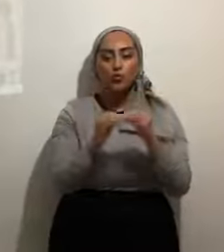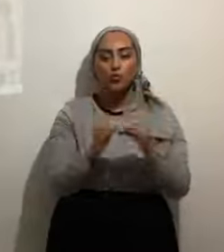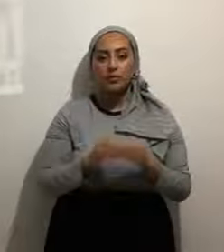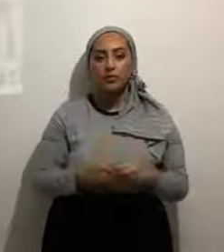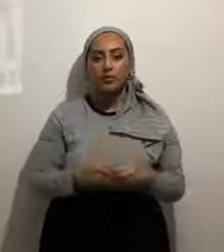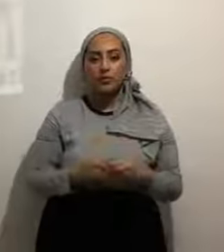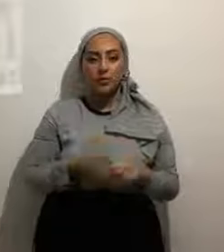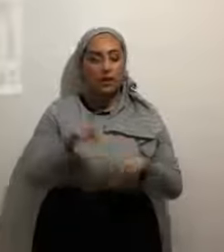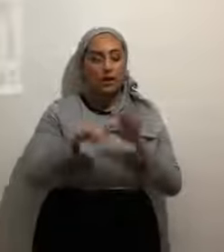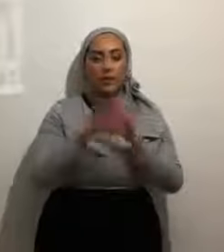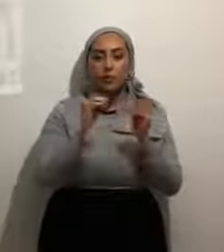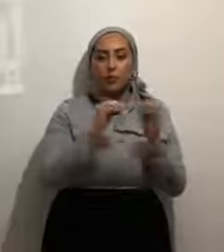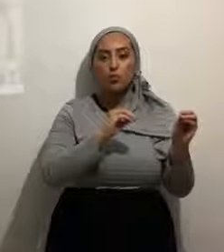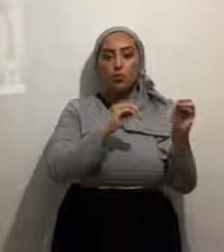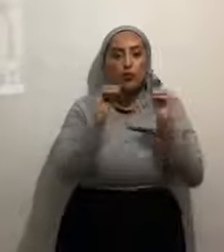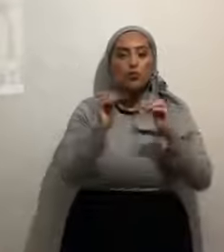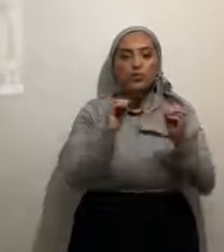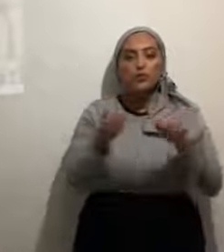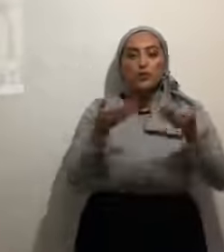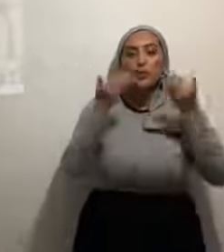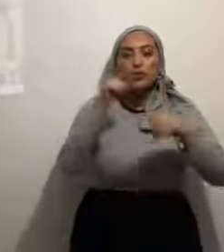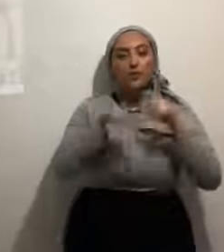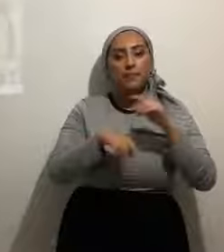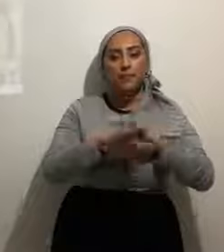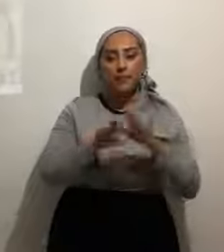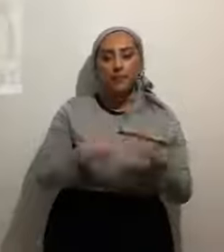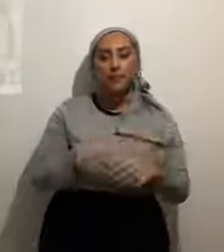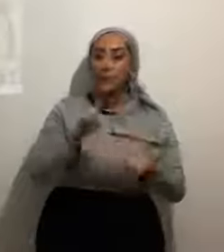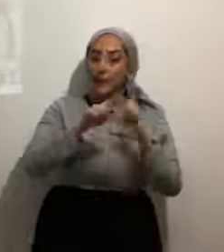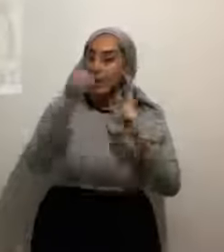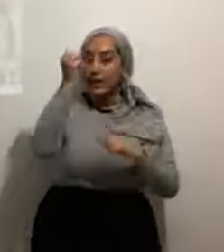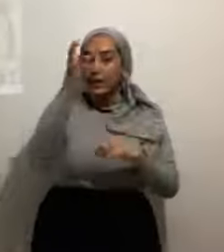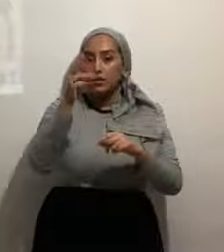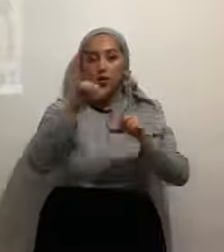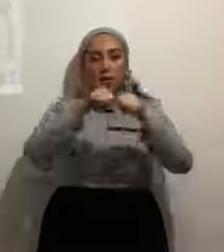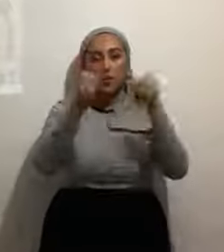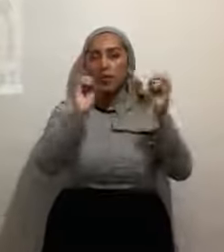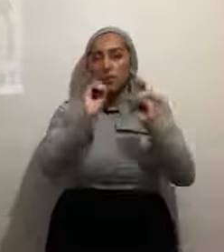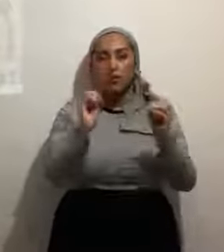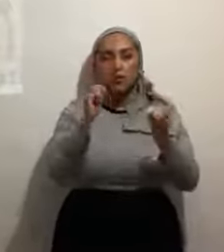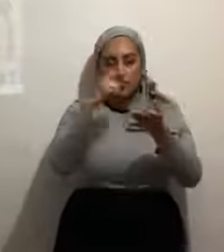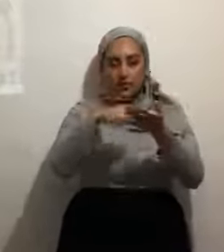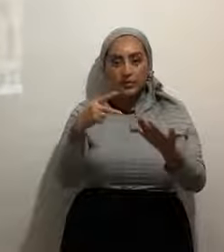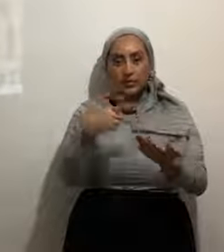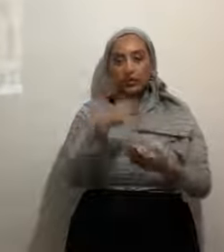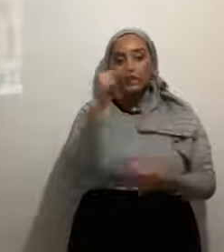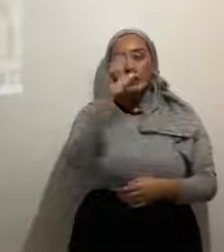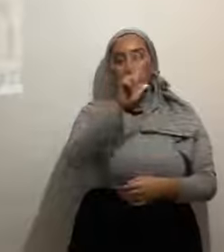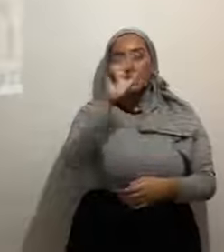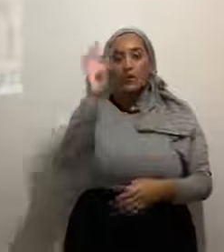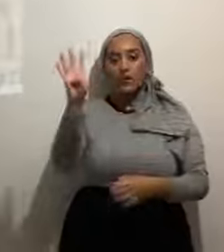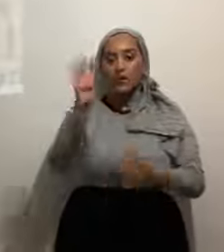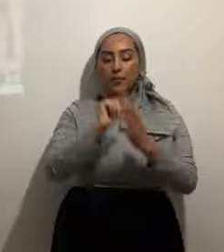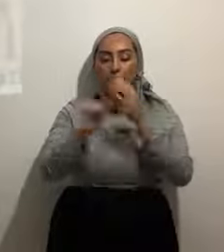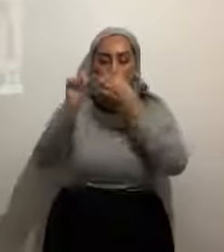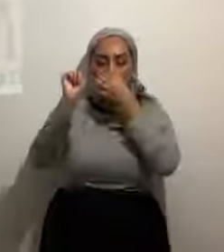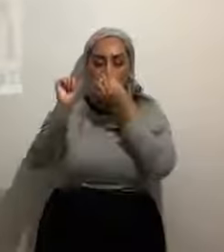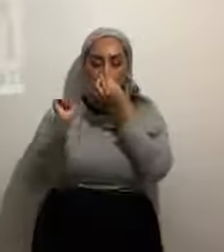Entonces, no quebraron sus huesos de Yahshua. Vamos al Salmo 34, verso 20. Es que